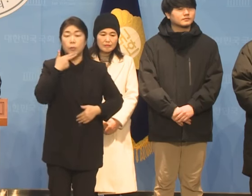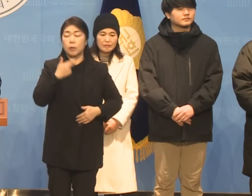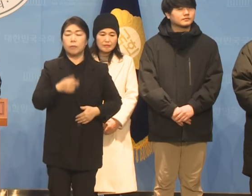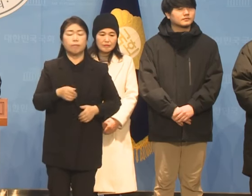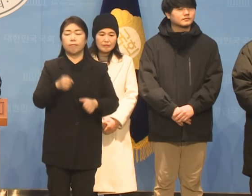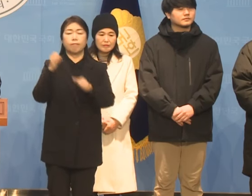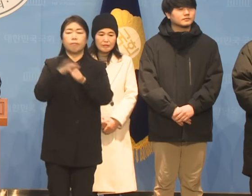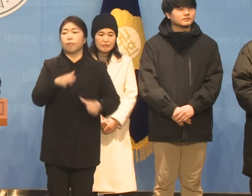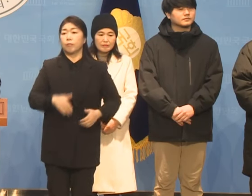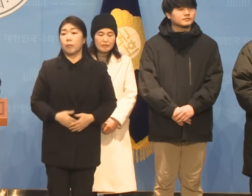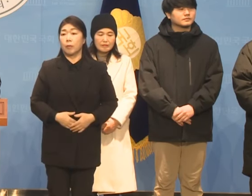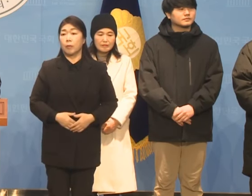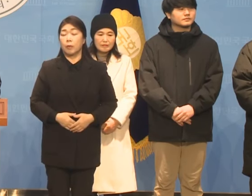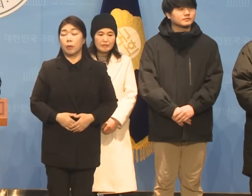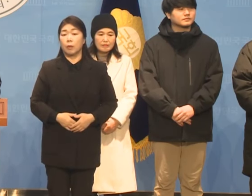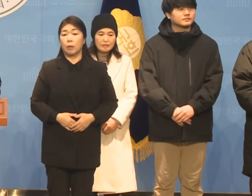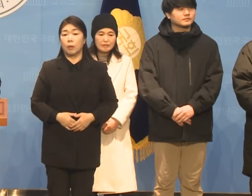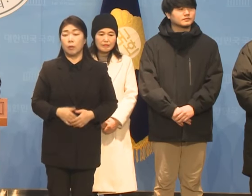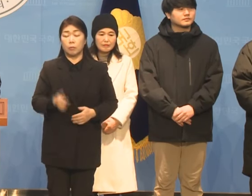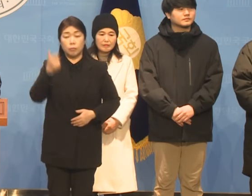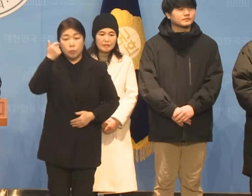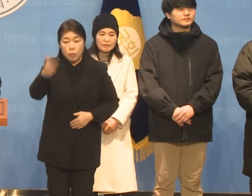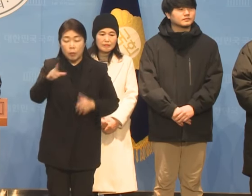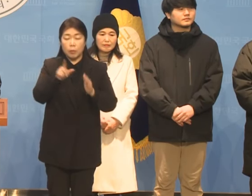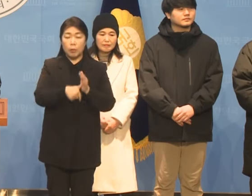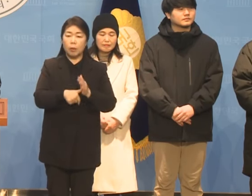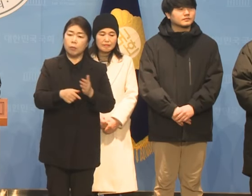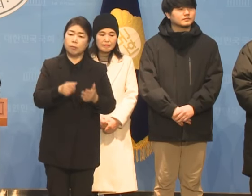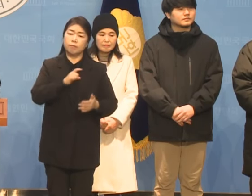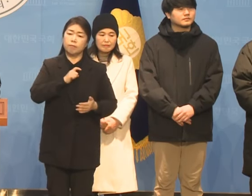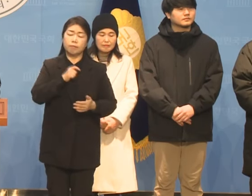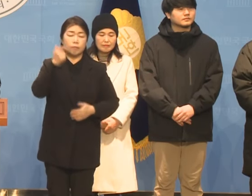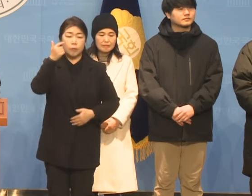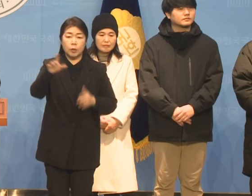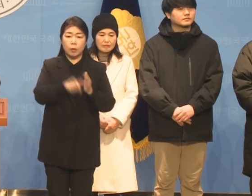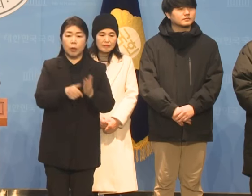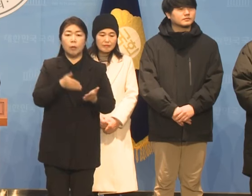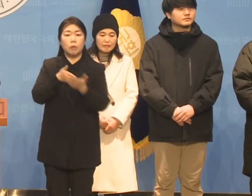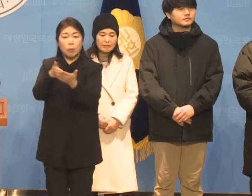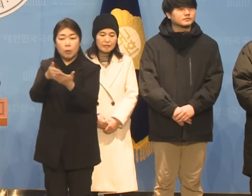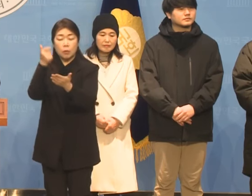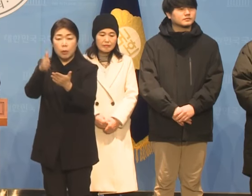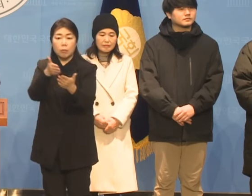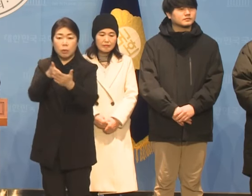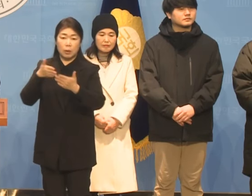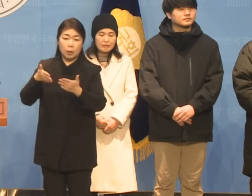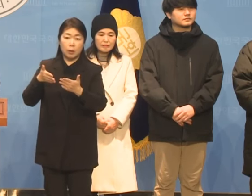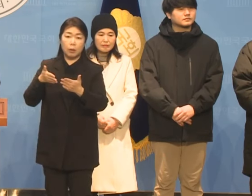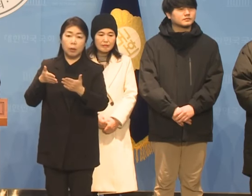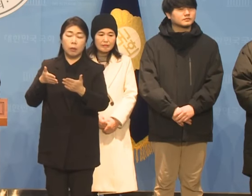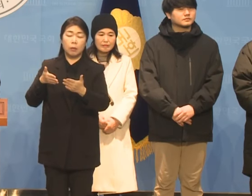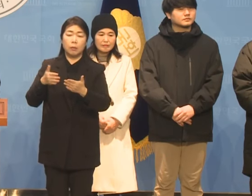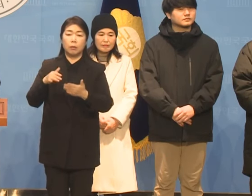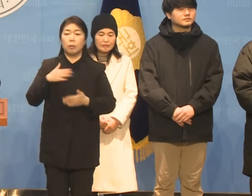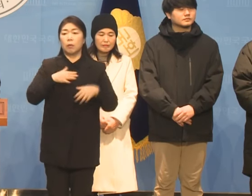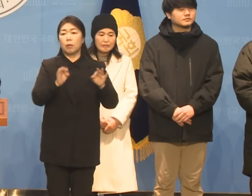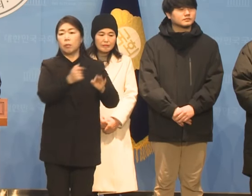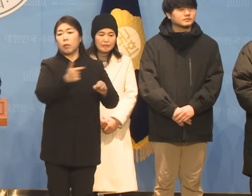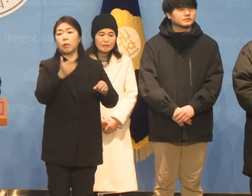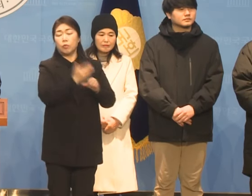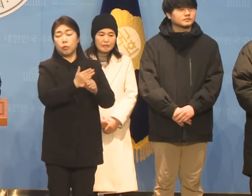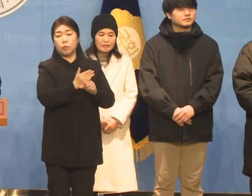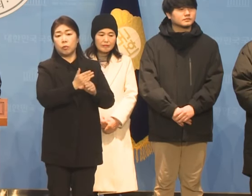기각했습니다. 당대표는 제가 길이의 김대중 시사회에 가서 현충원에 참배에 가서